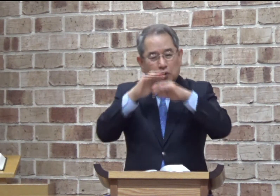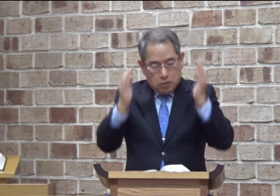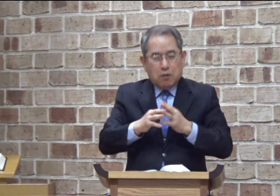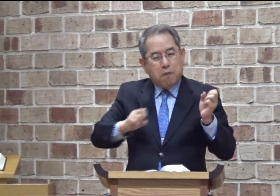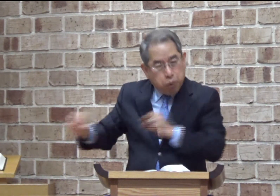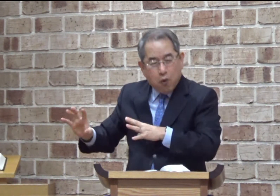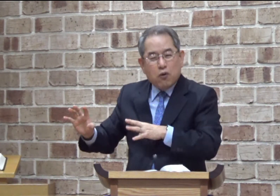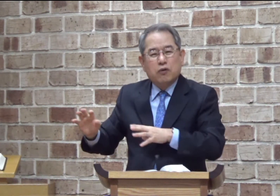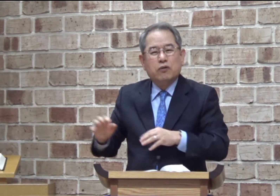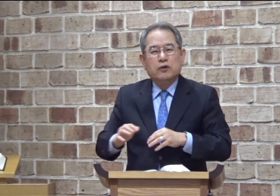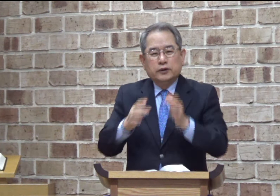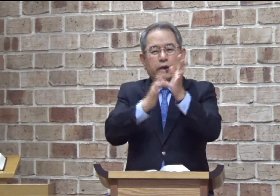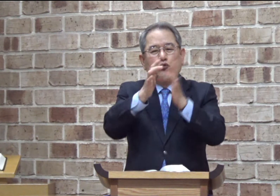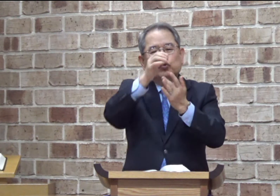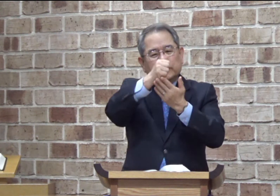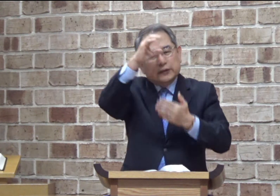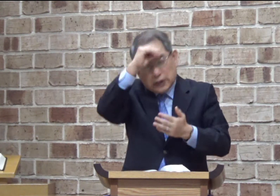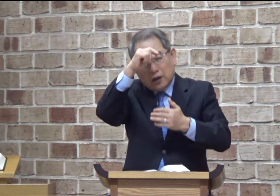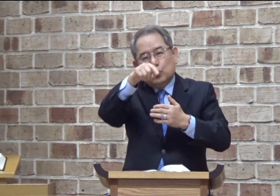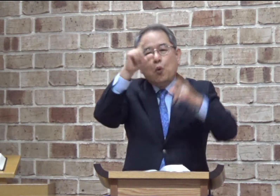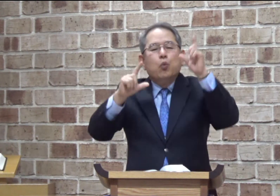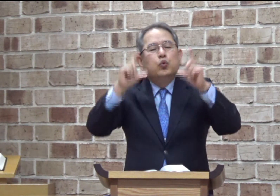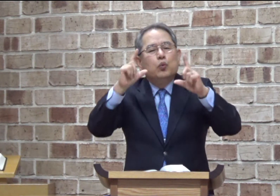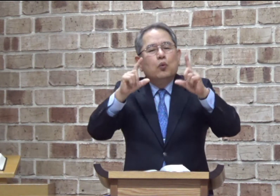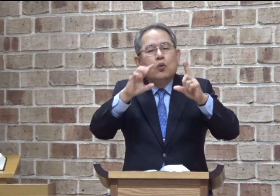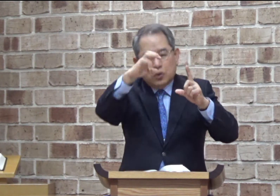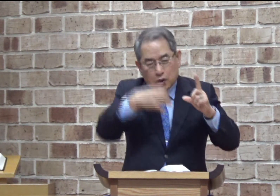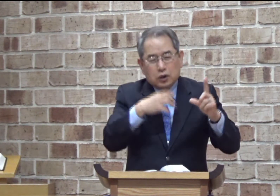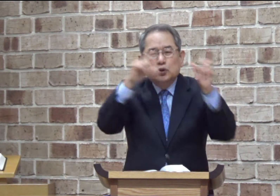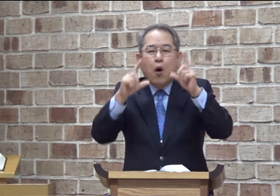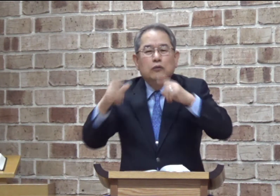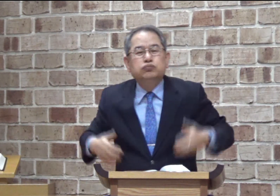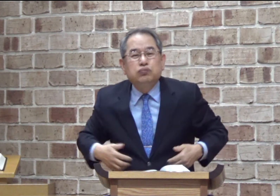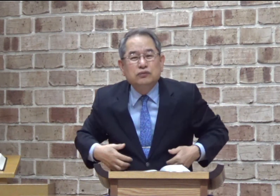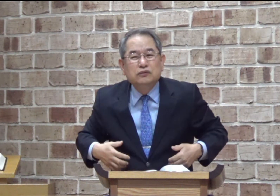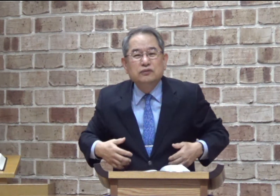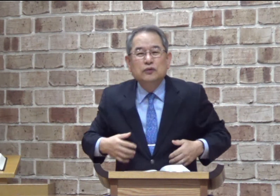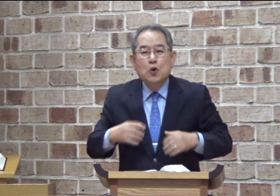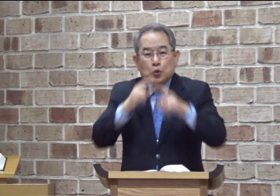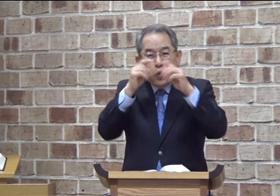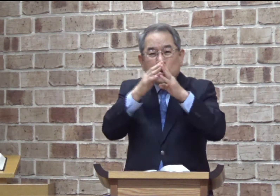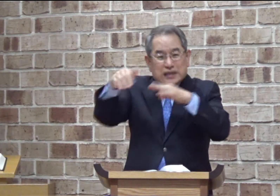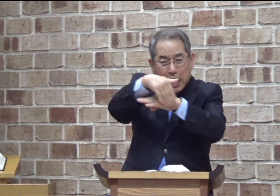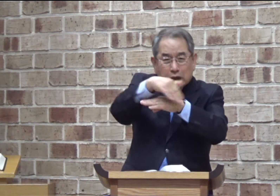자신의 잘못된 모습을 버리고 예수님의 모습을 닮아 사는 것입니다. 교회를 다니기 때문에